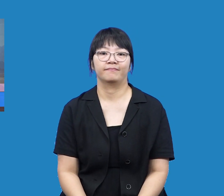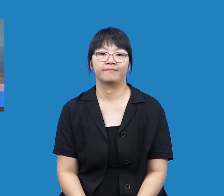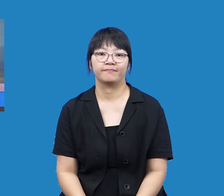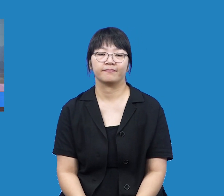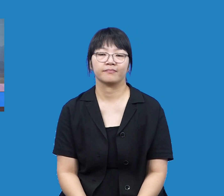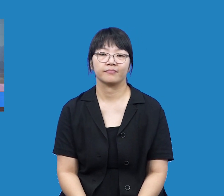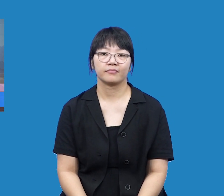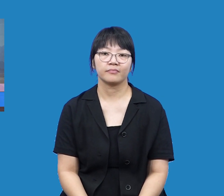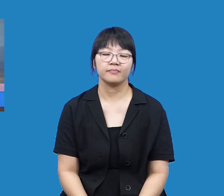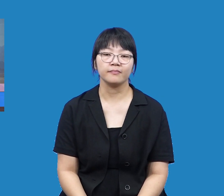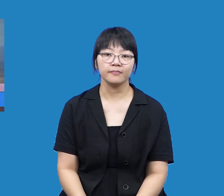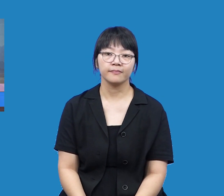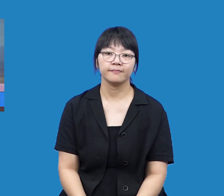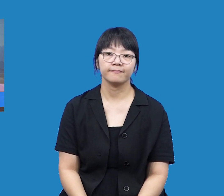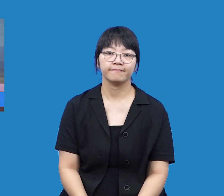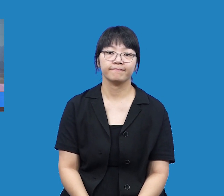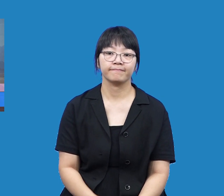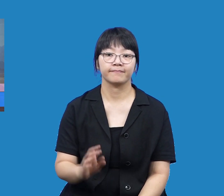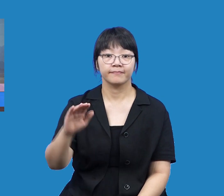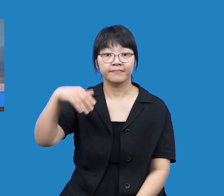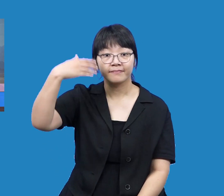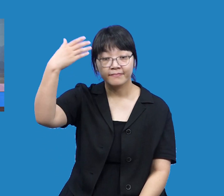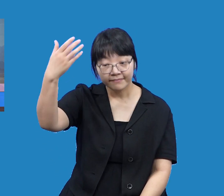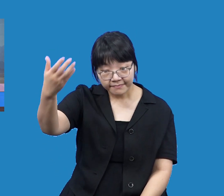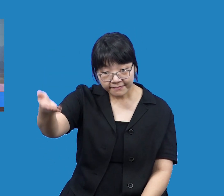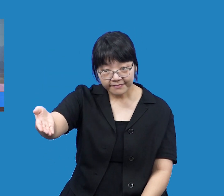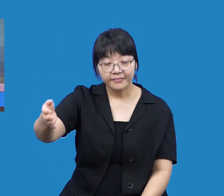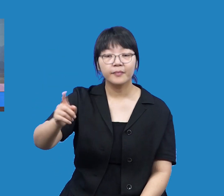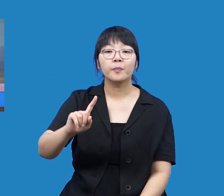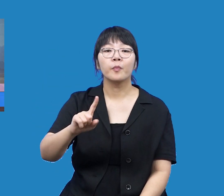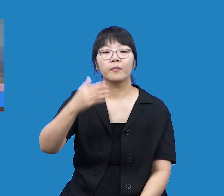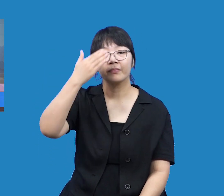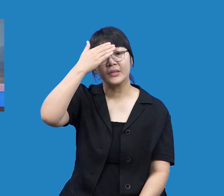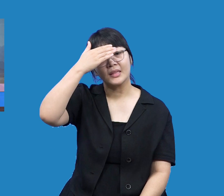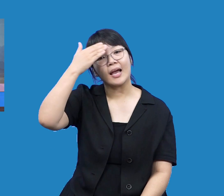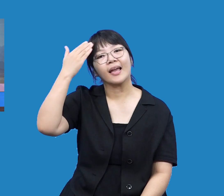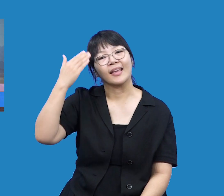자, 그런데 그 다음 절에 보면 다행스러운 것은